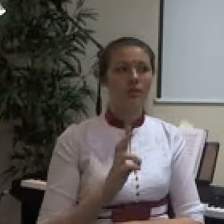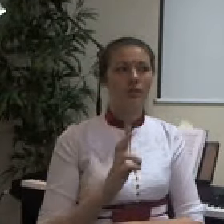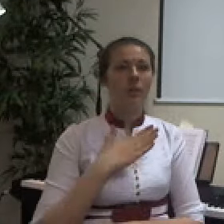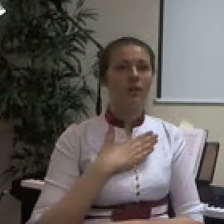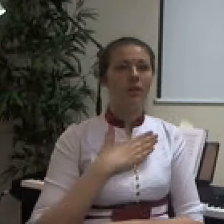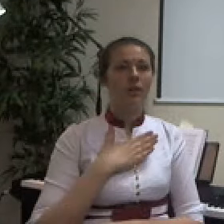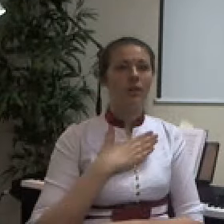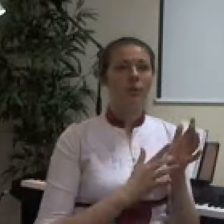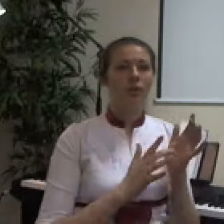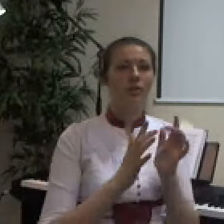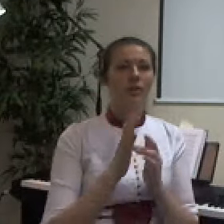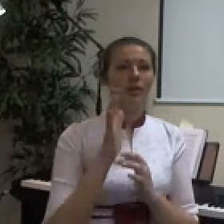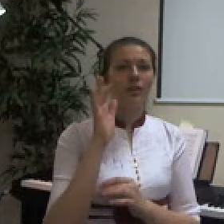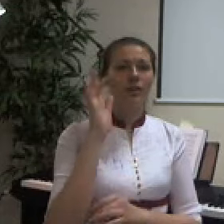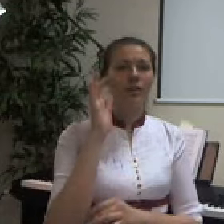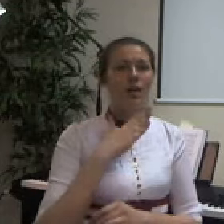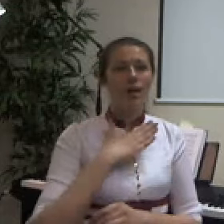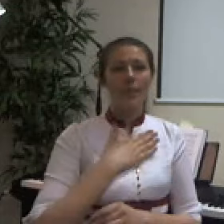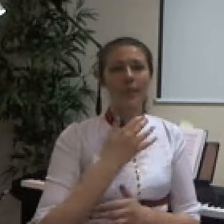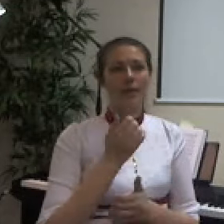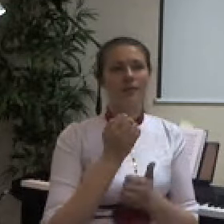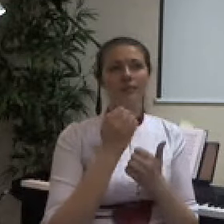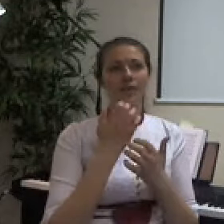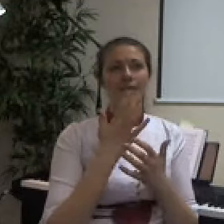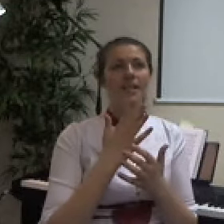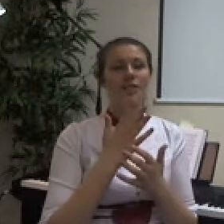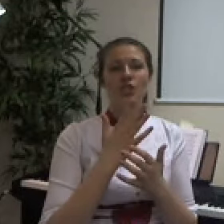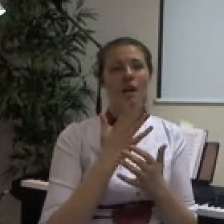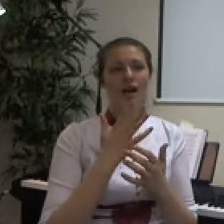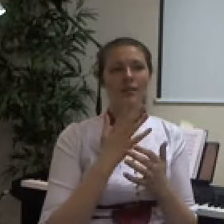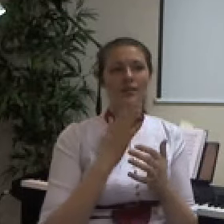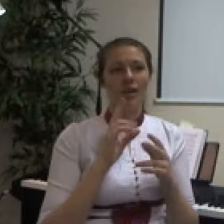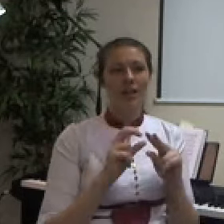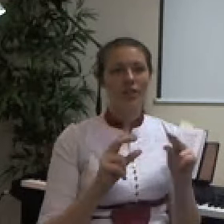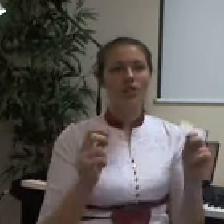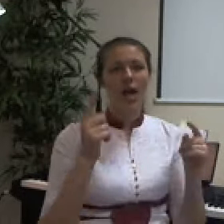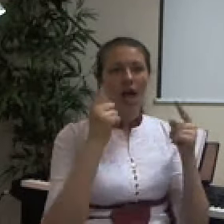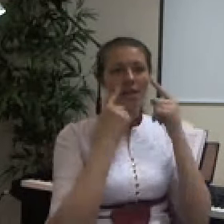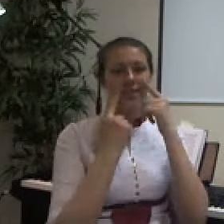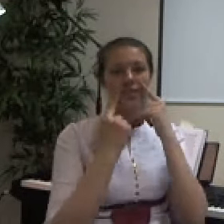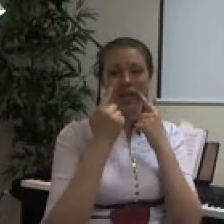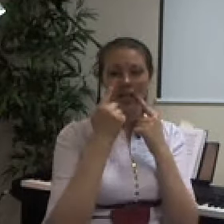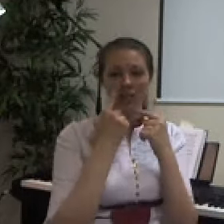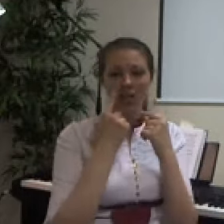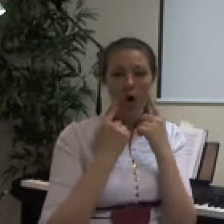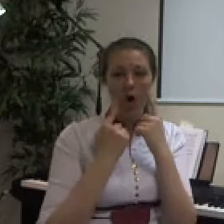грядешь. Мой Иисус, мне не держать от счастья слез.